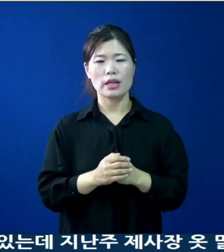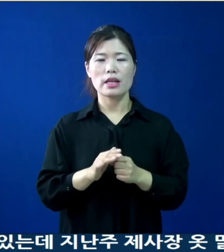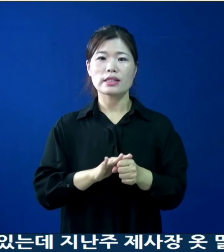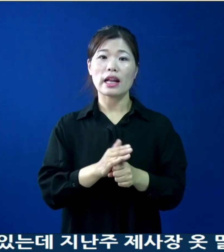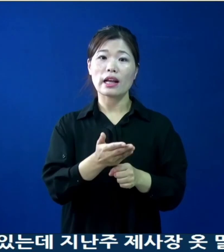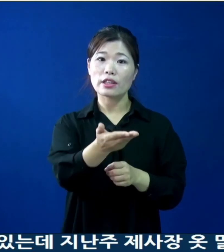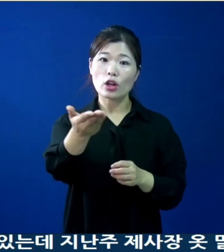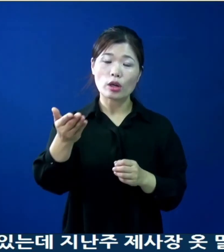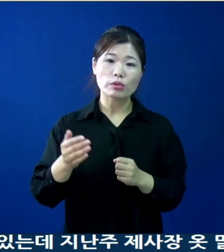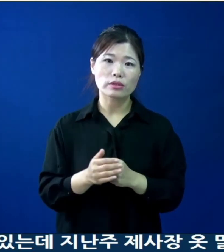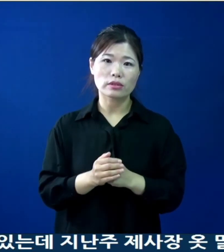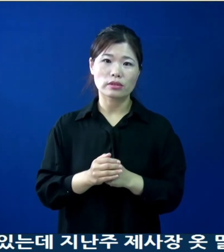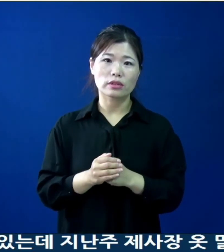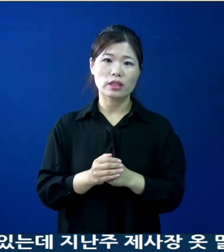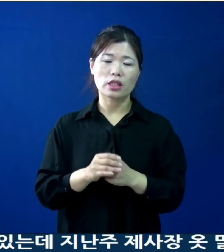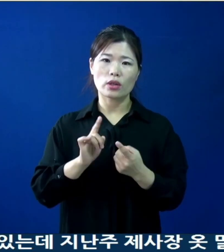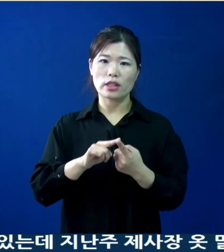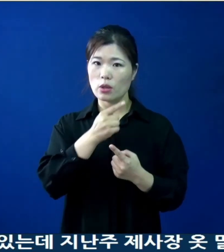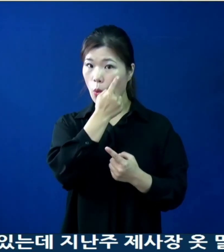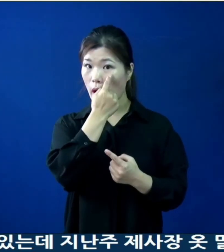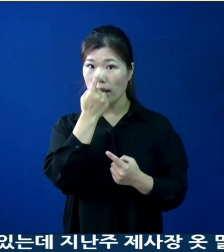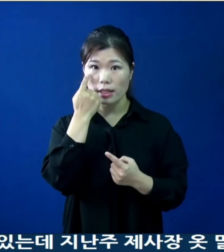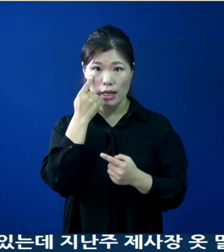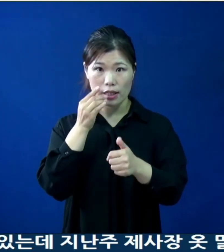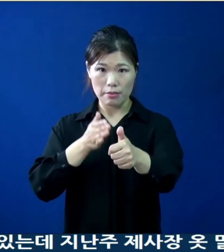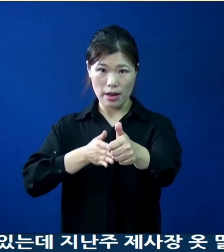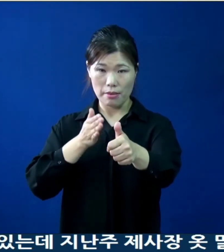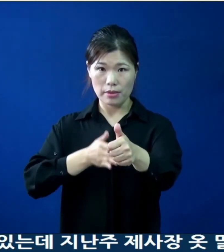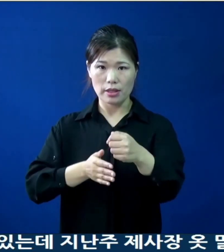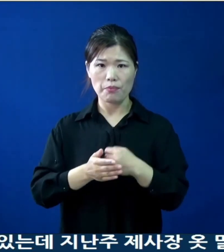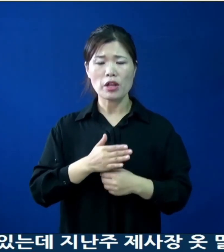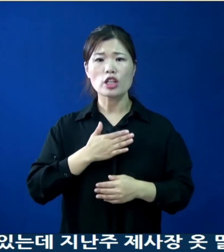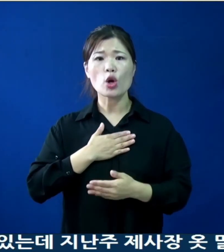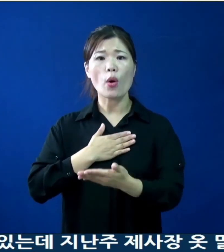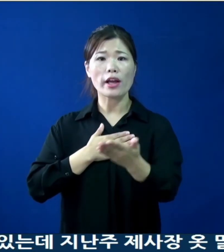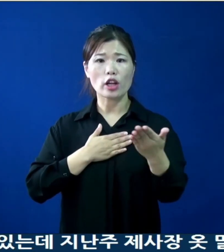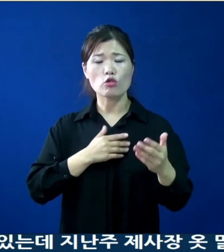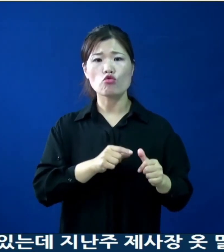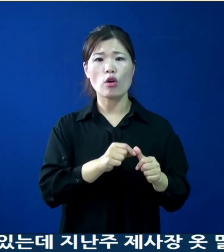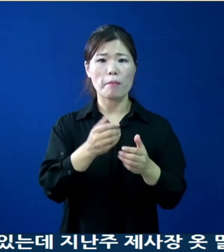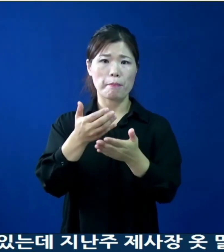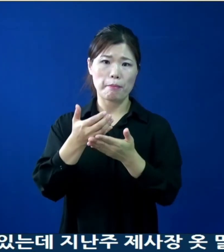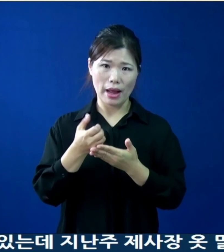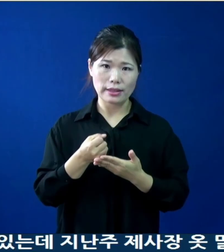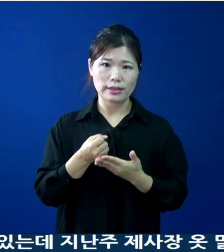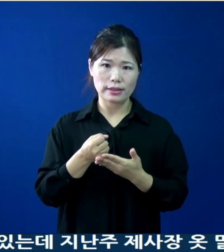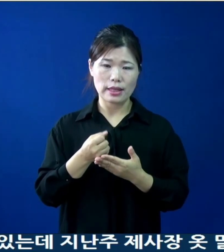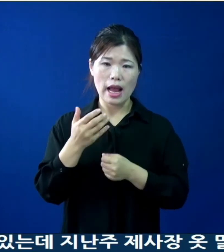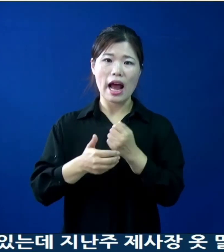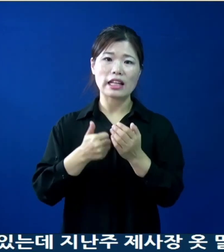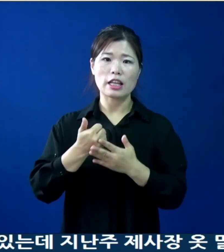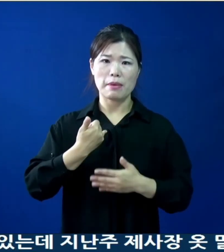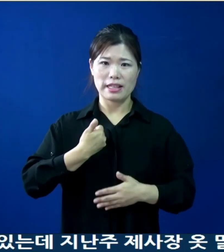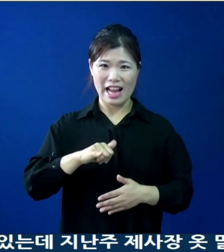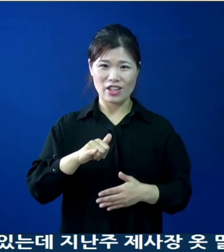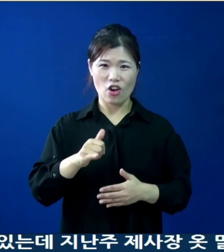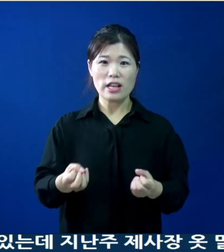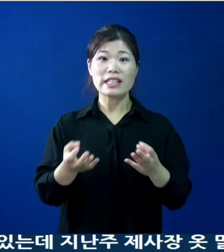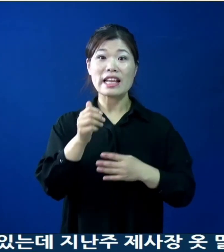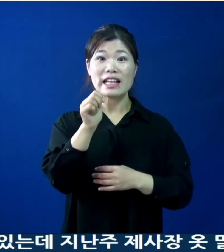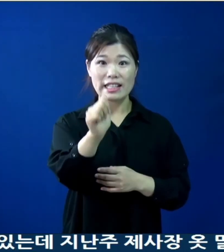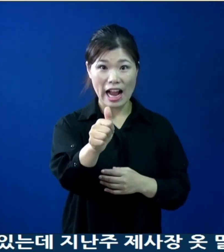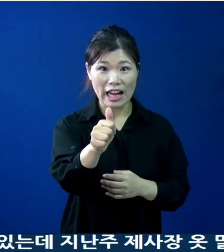이 사실을 확인하길 원합니다. 저와 여러분 구원받은 하나님의 자녀들 제사장인 줄로 믿으시기